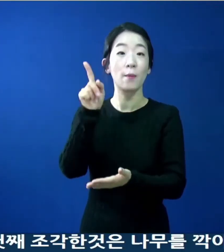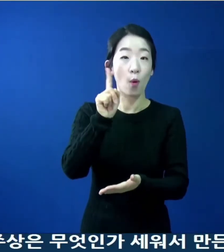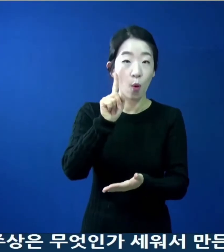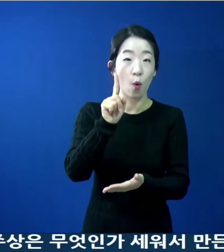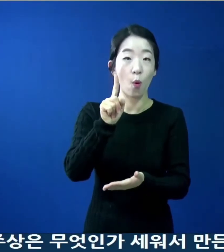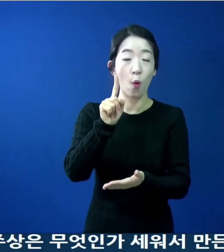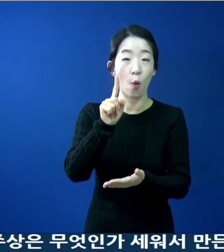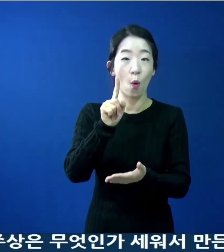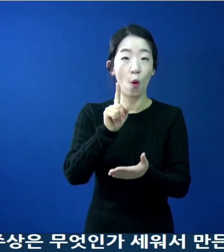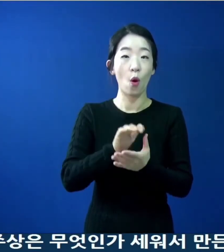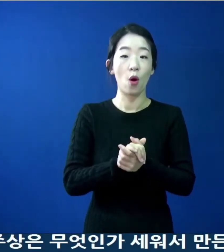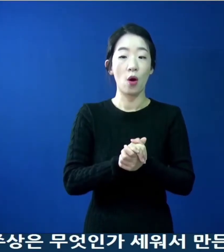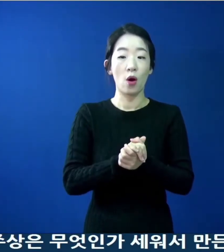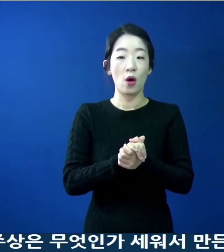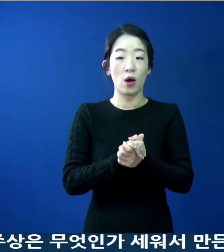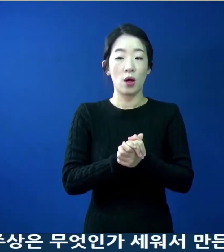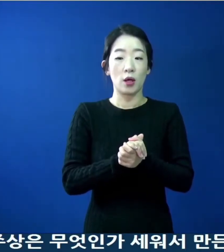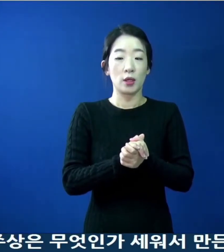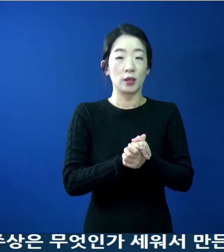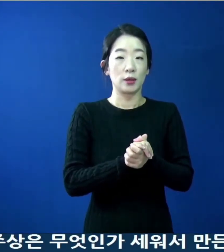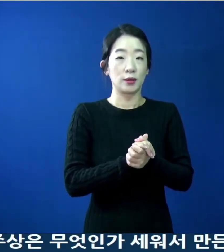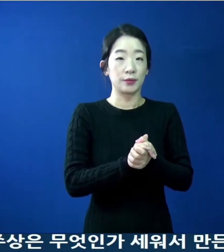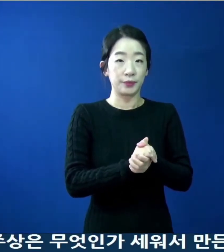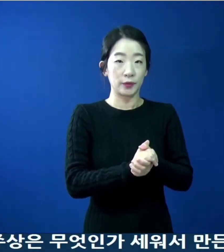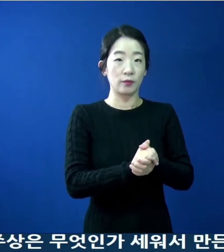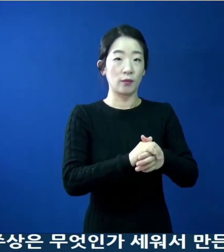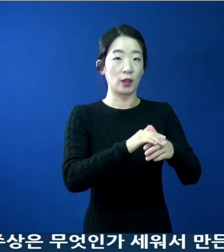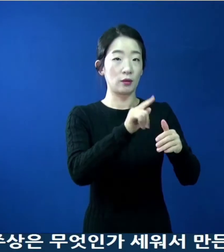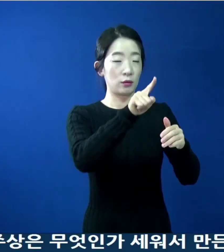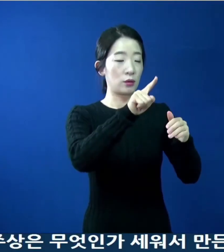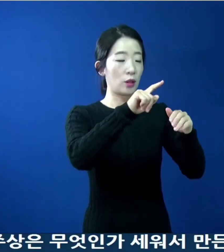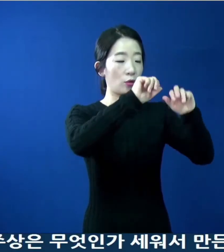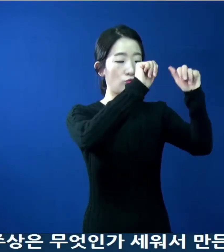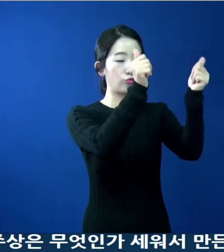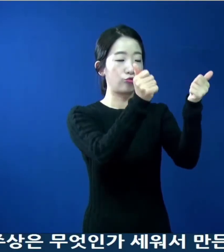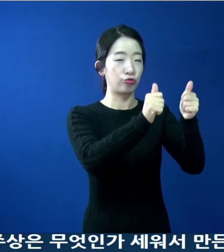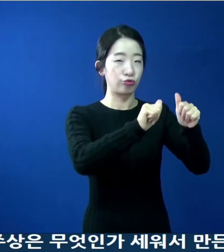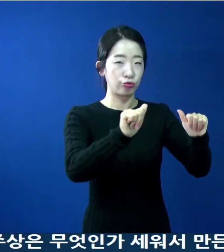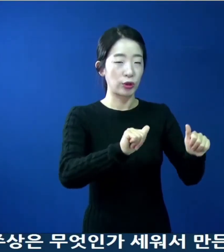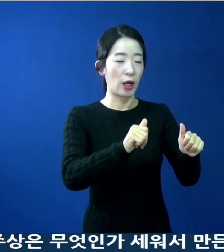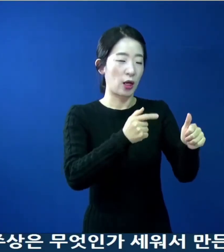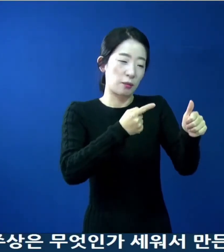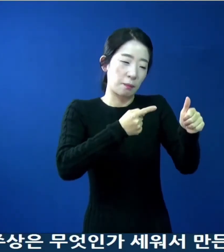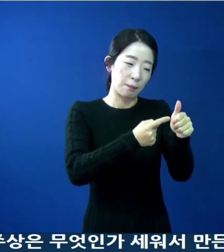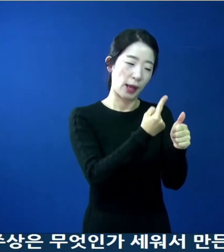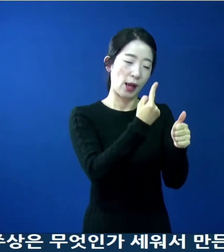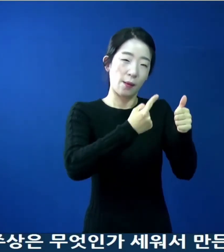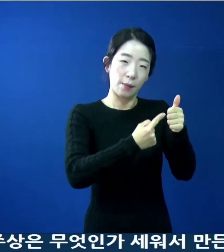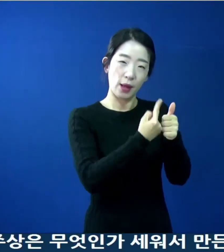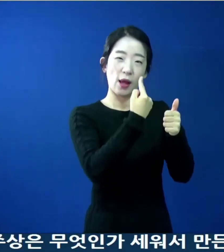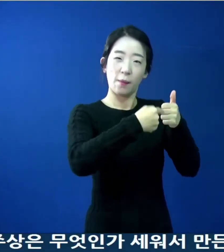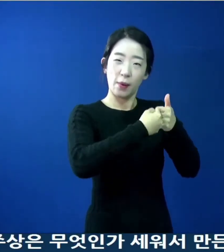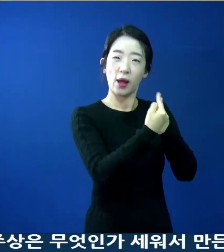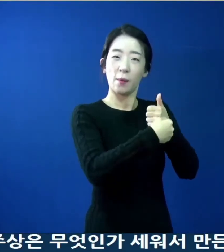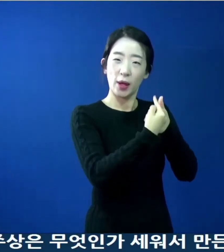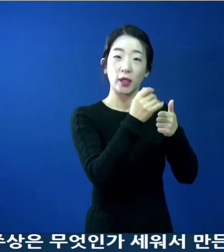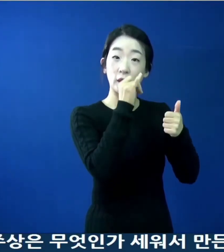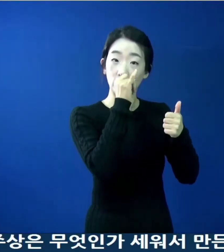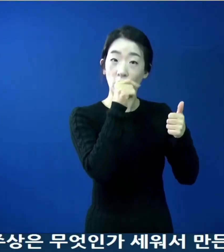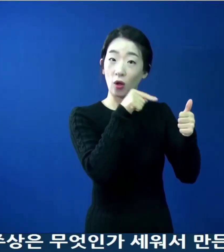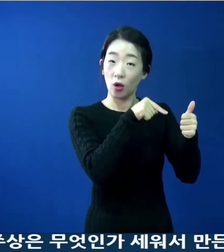것에 이렇게 그 우상의 형상을 새겨놓고 조각해 놓은 것들이 있습니다. 아마도 그것을